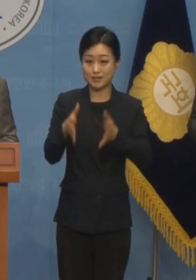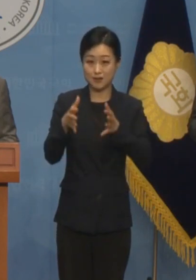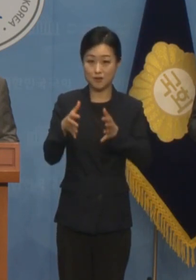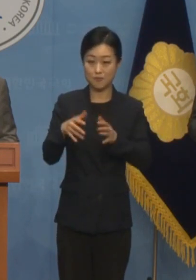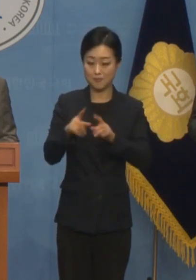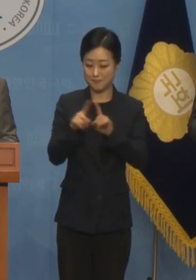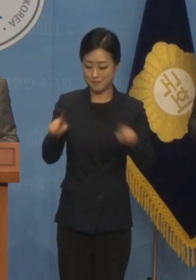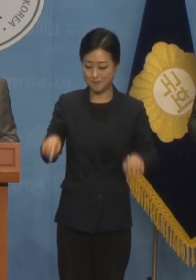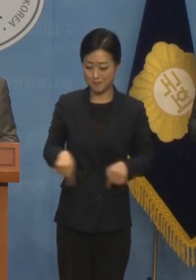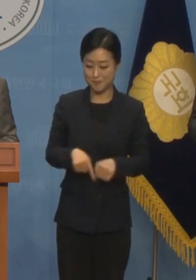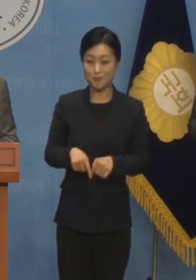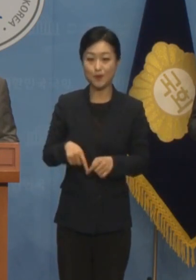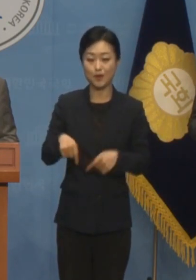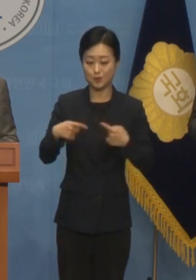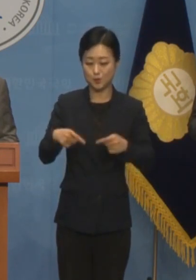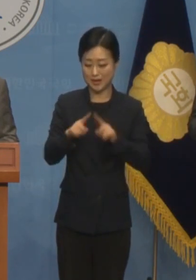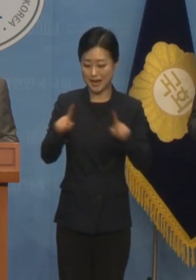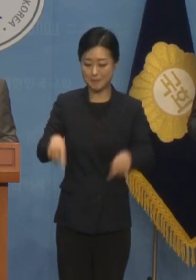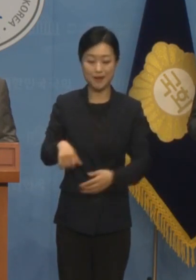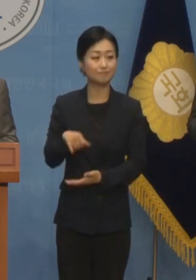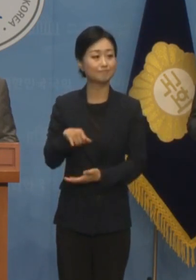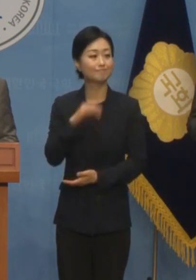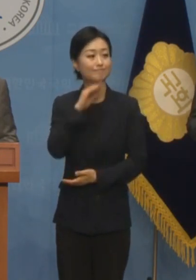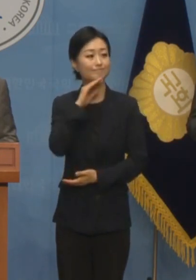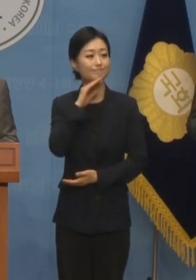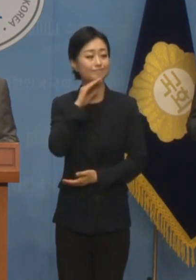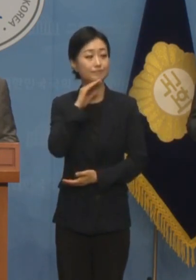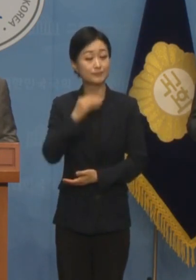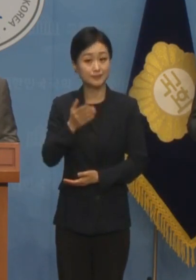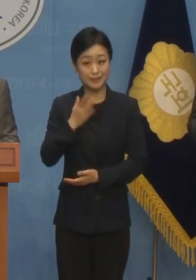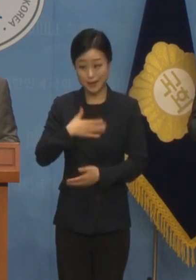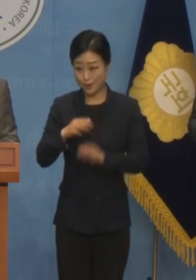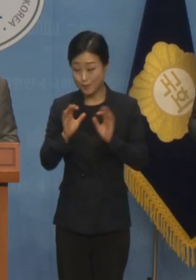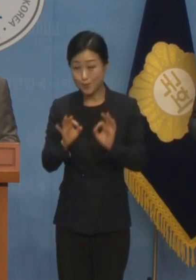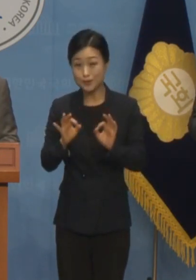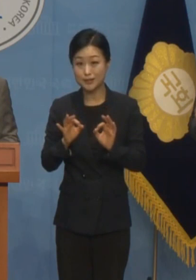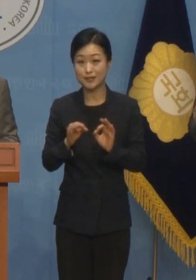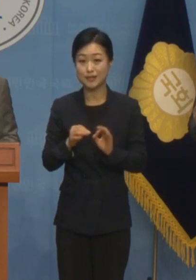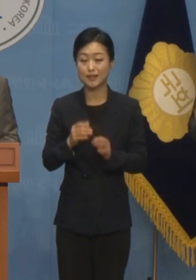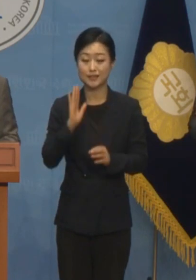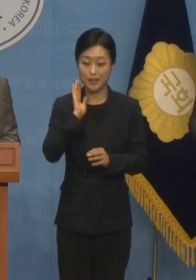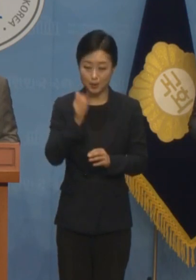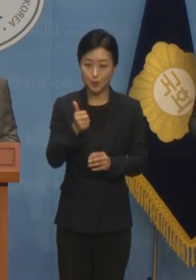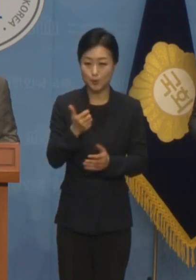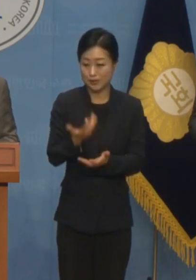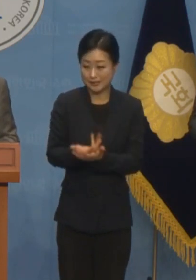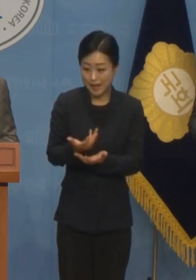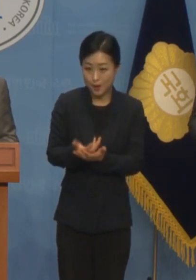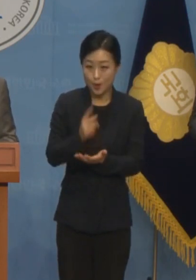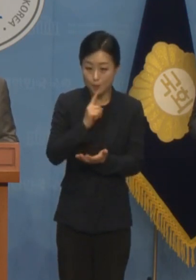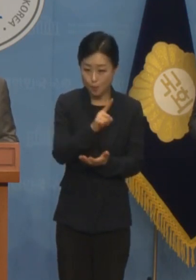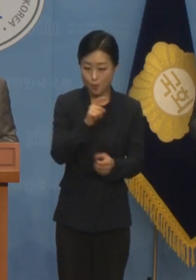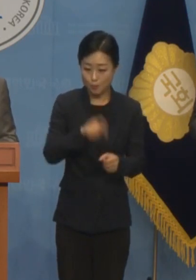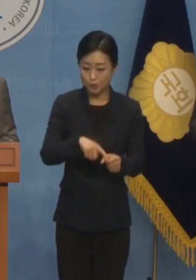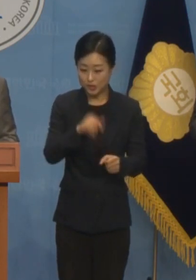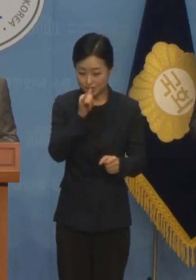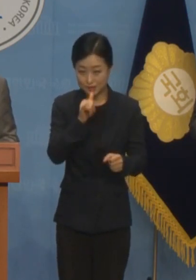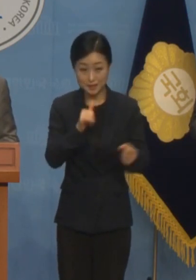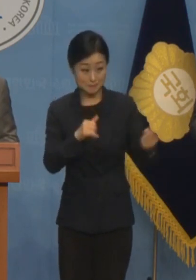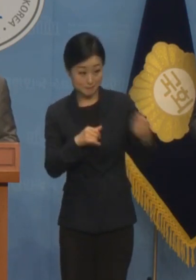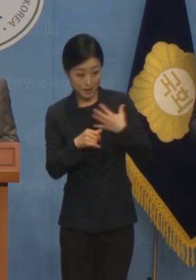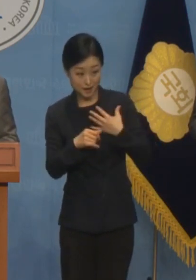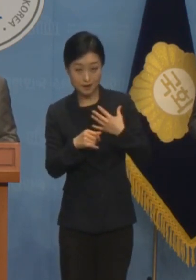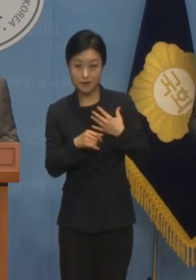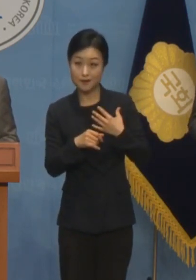사람들이 업무 보고를 위한 자료를 가지고 대기하고 있었다고 해명합니다. 만약 위 해명이 사실이라면